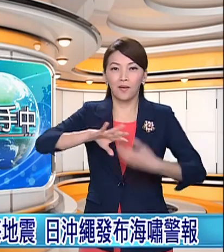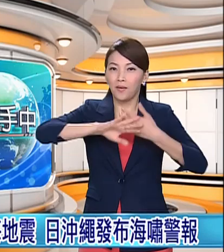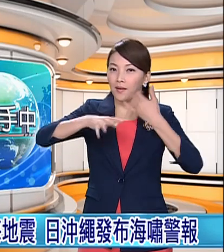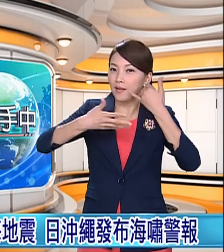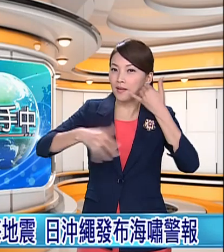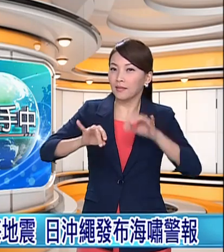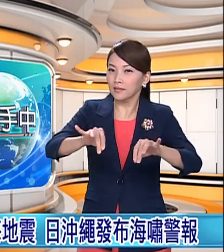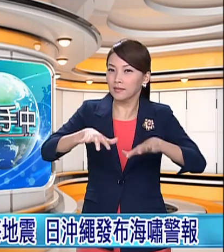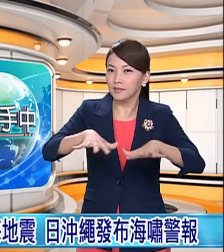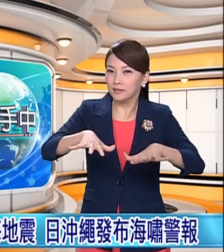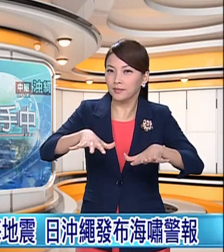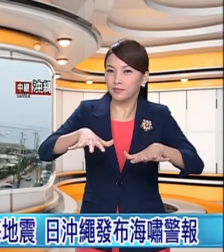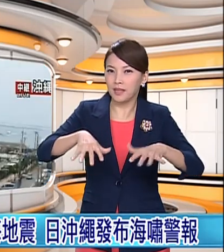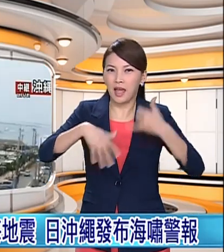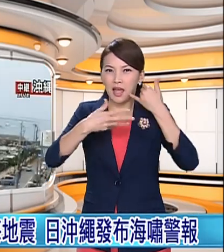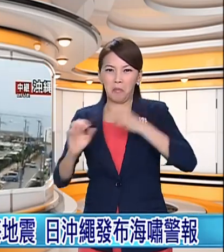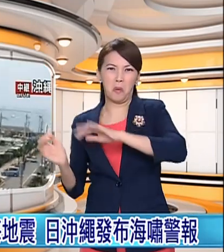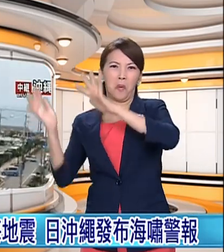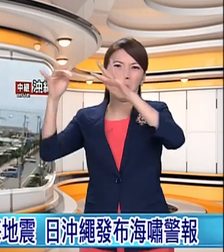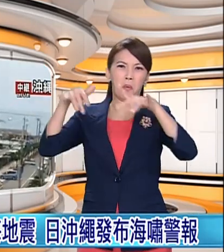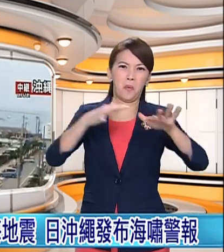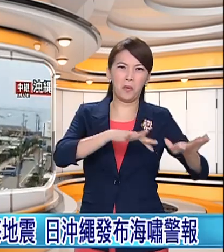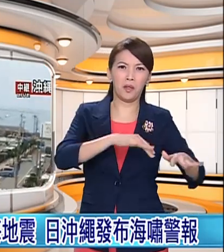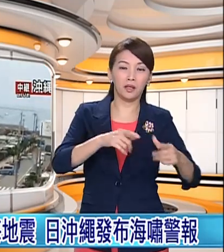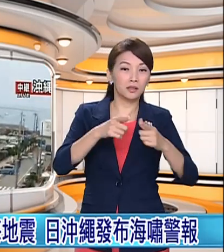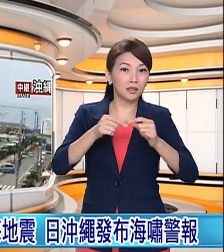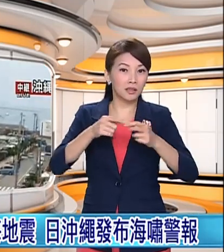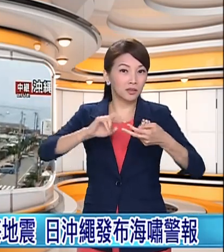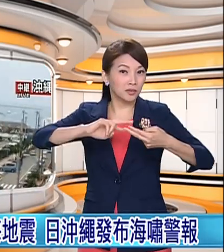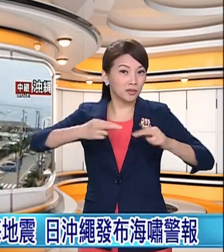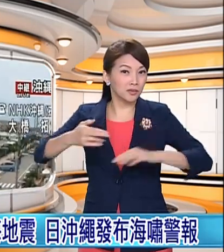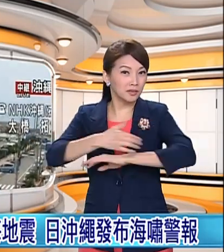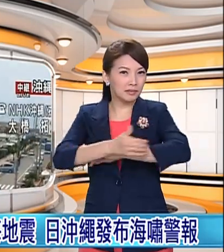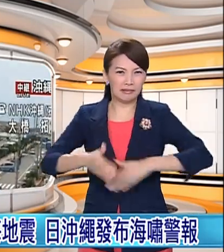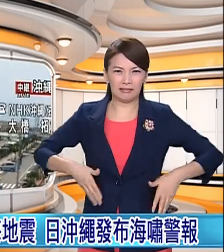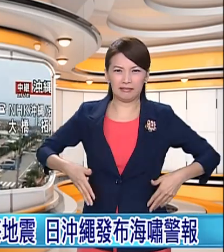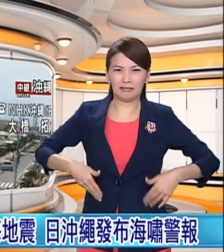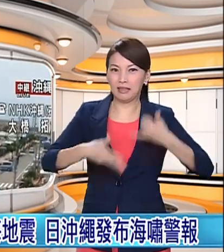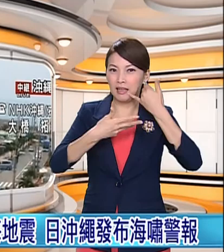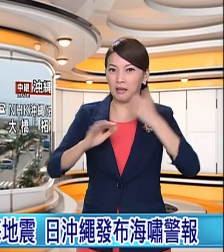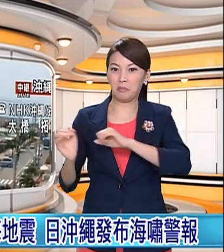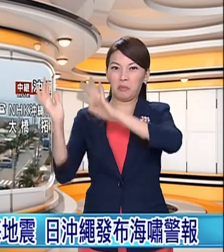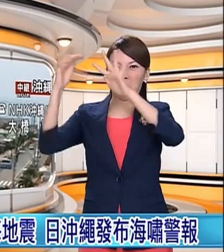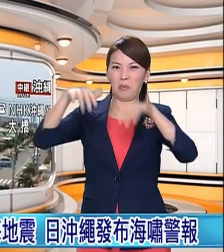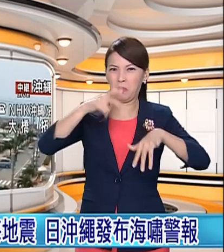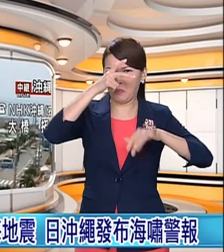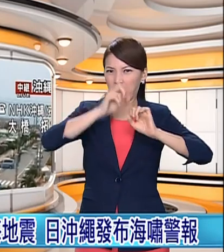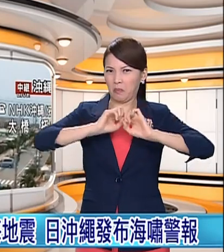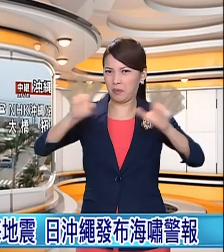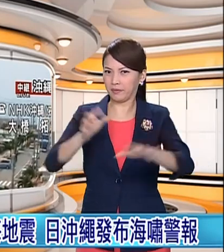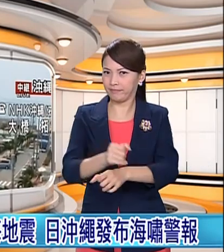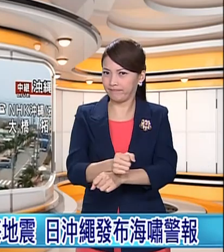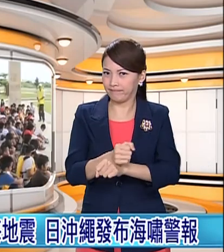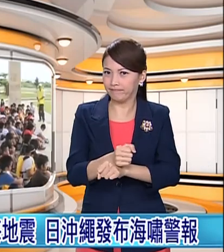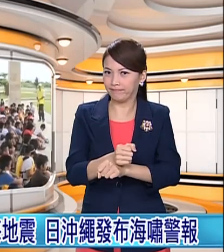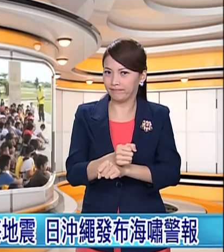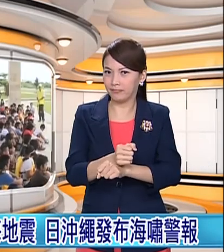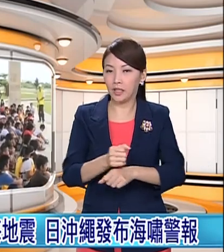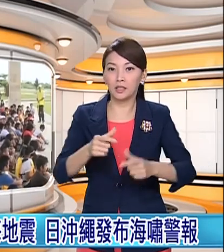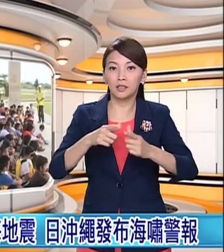海地牛翻身，造成了日本冲绳县紧急发布了海啸警报。日本气象